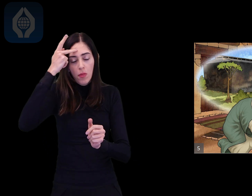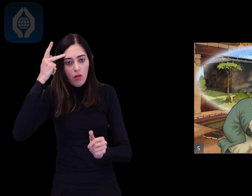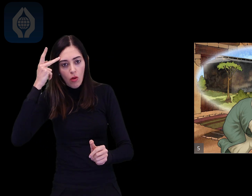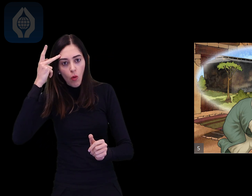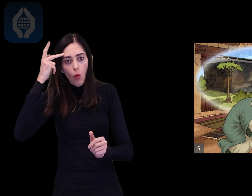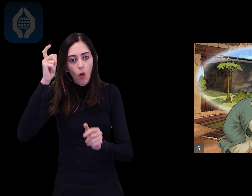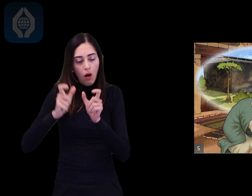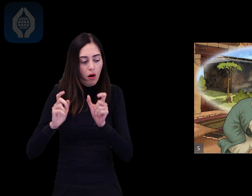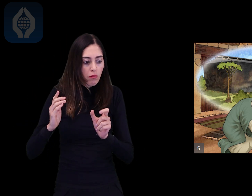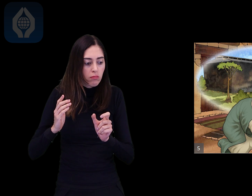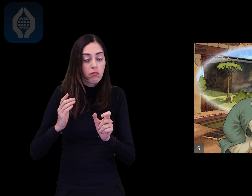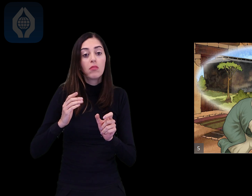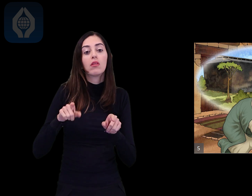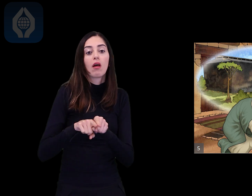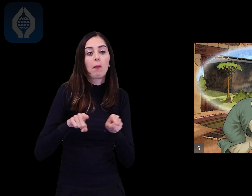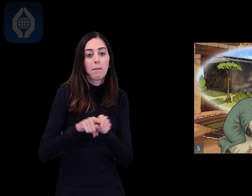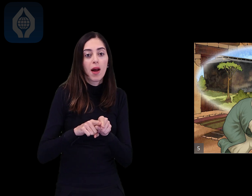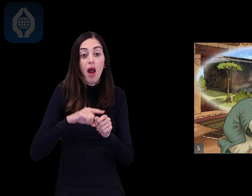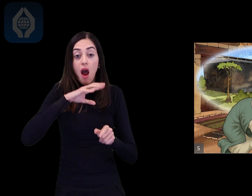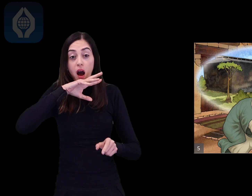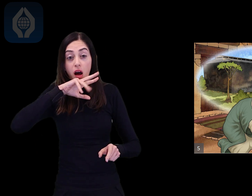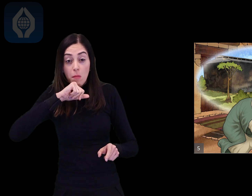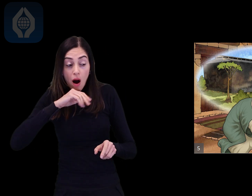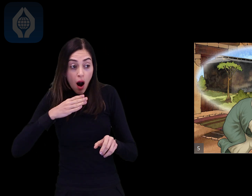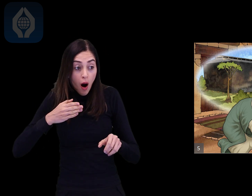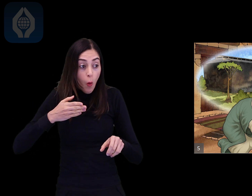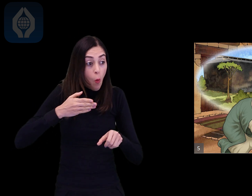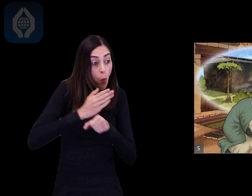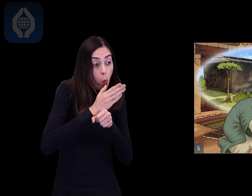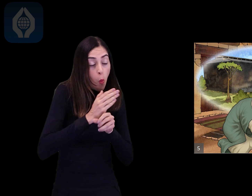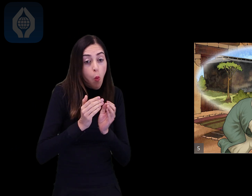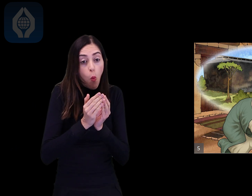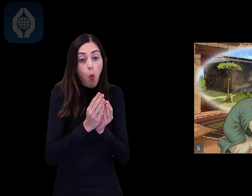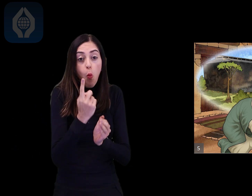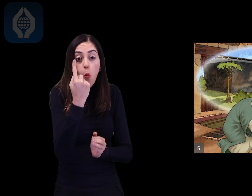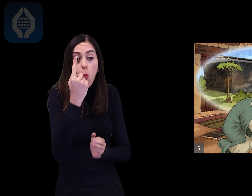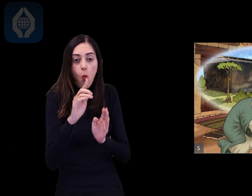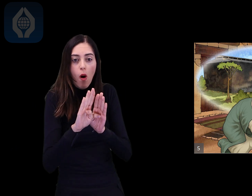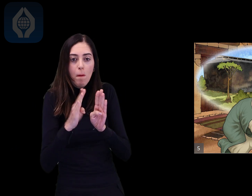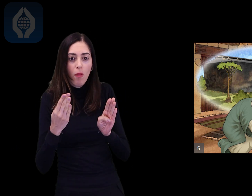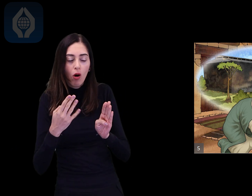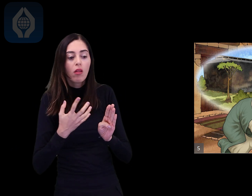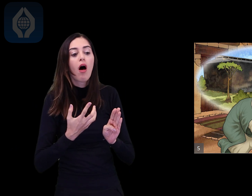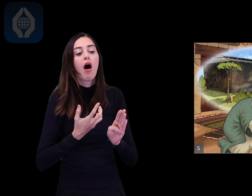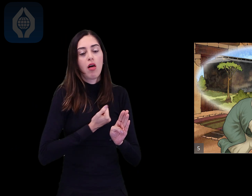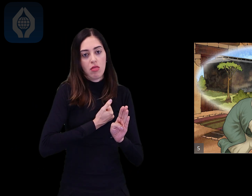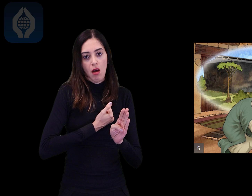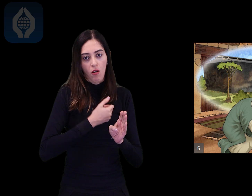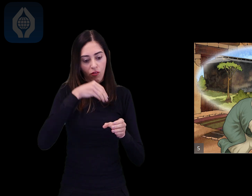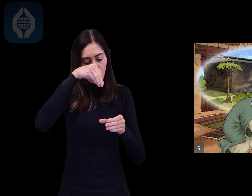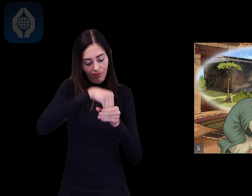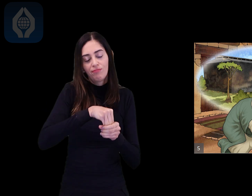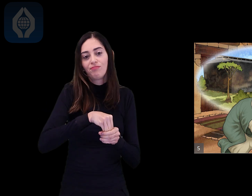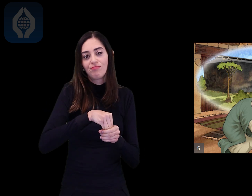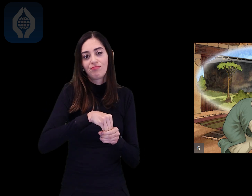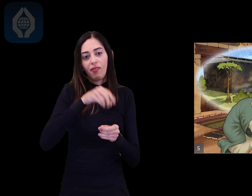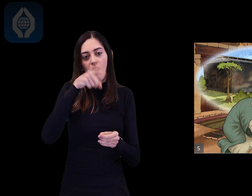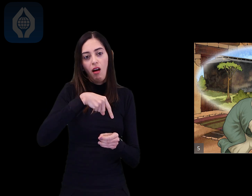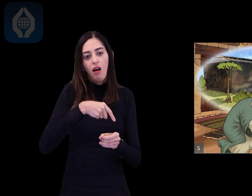do julgamento de Deus tinha que entrar na arca por essa porta. Havia apenas uma arca na qual as pessoas podiam